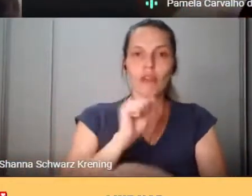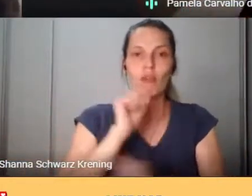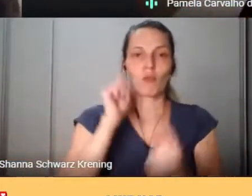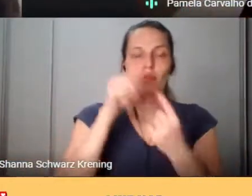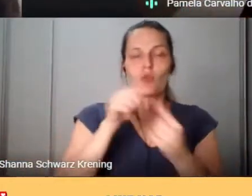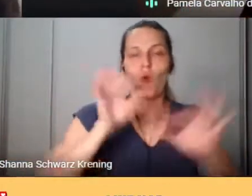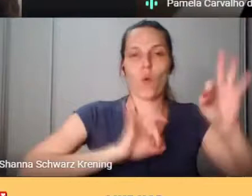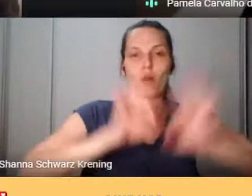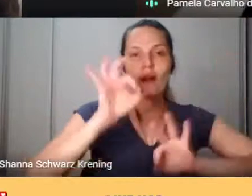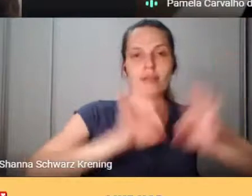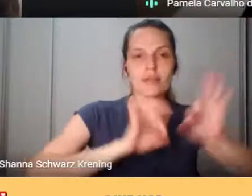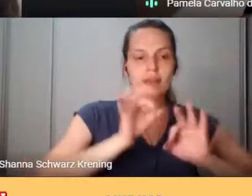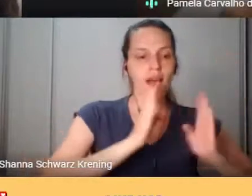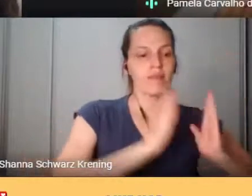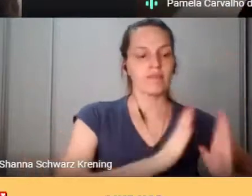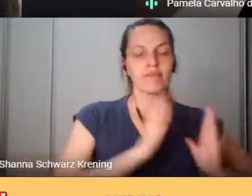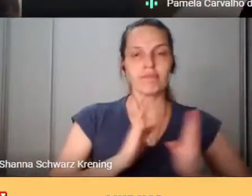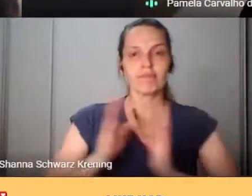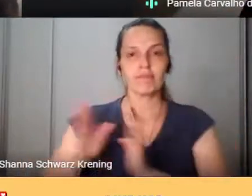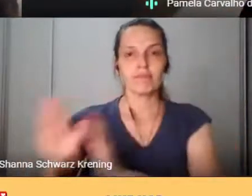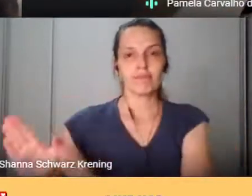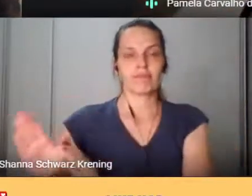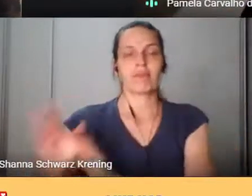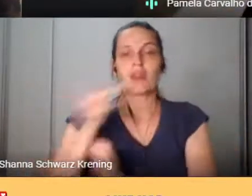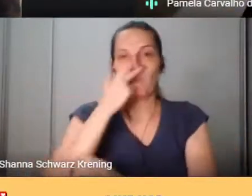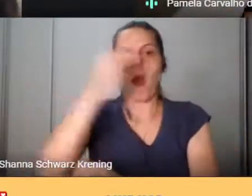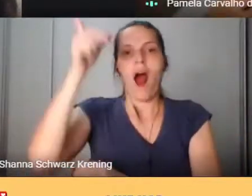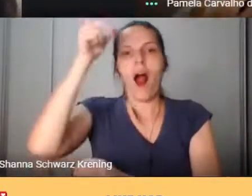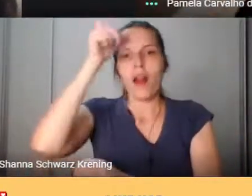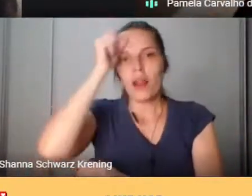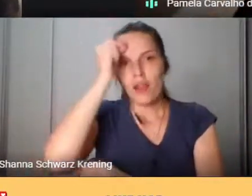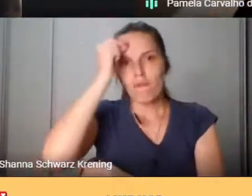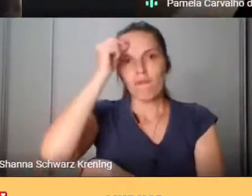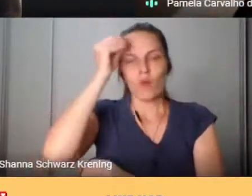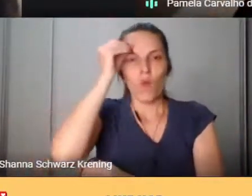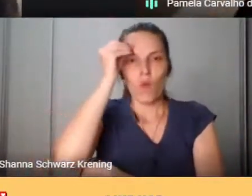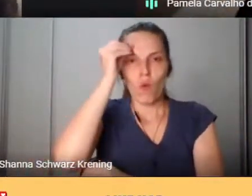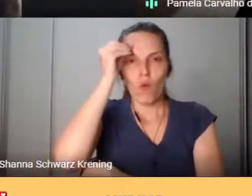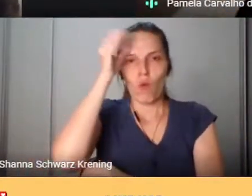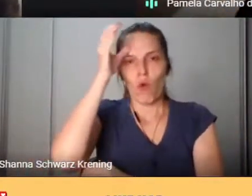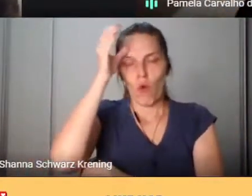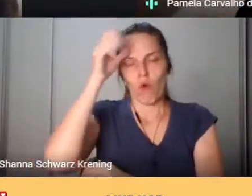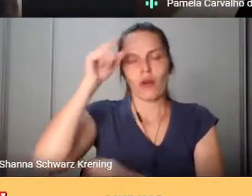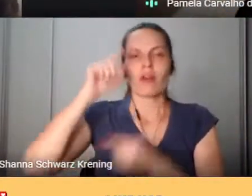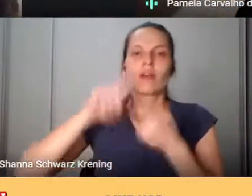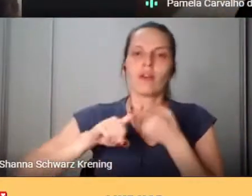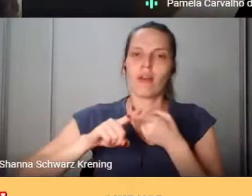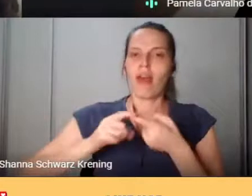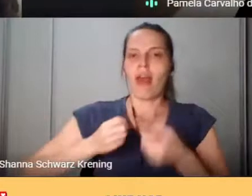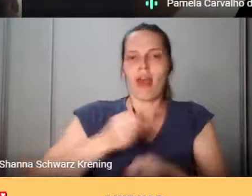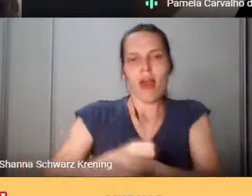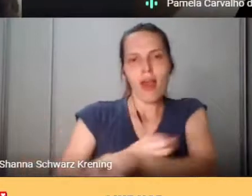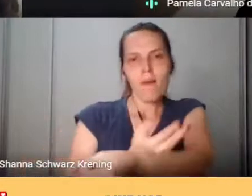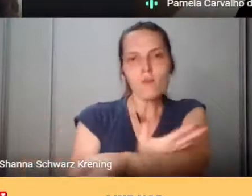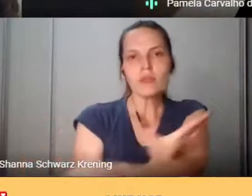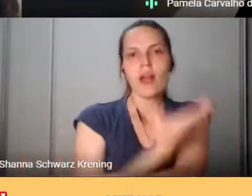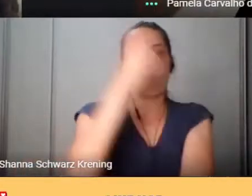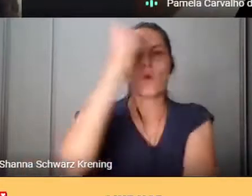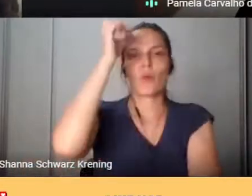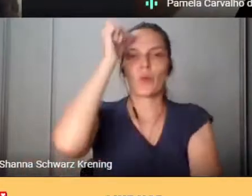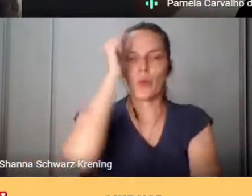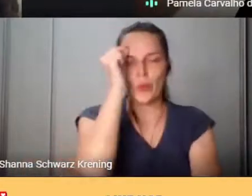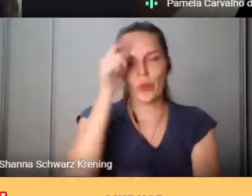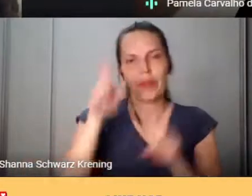demandar menos esforço cognitivo, menos esforço emocional, para a gente poder estruturar algo, né? Então, e muitas vezes